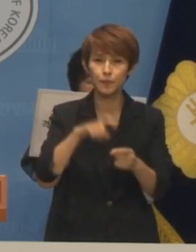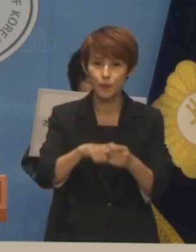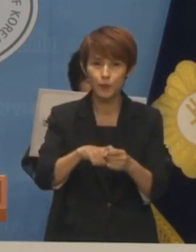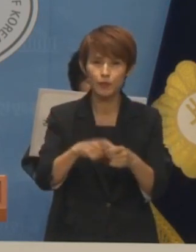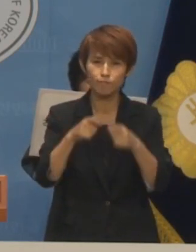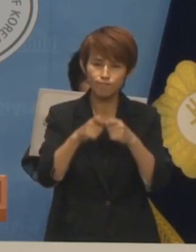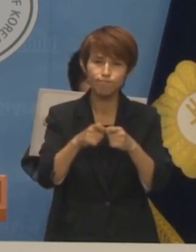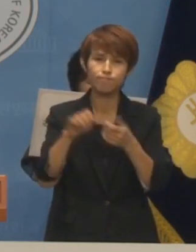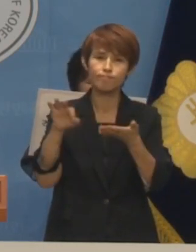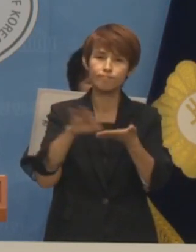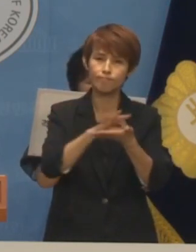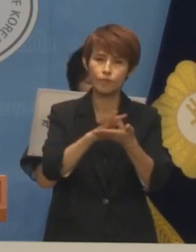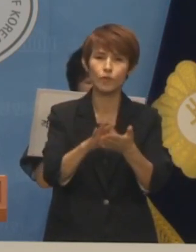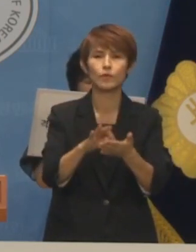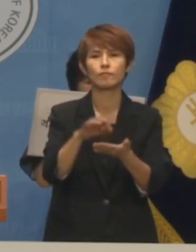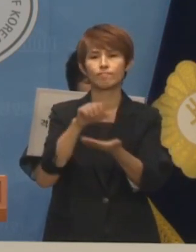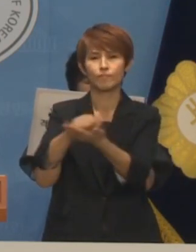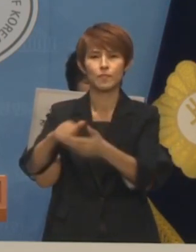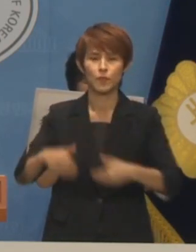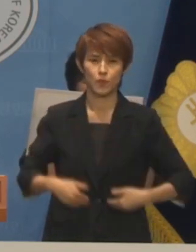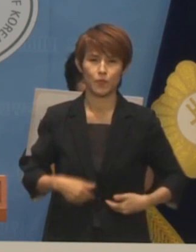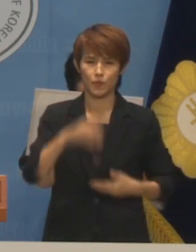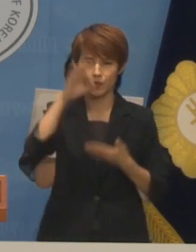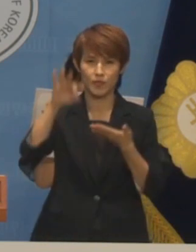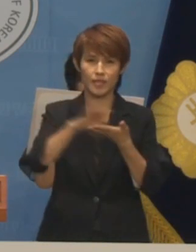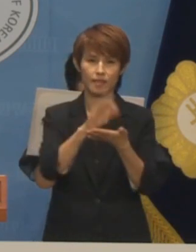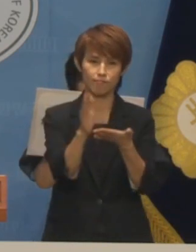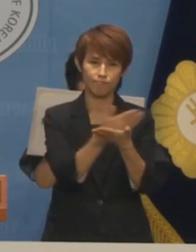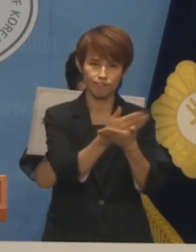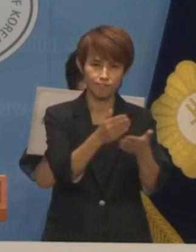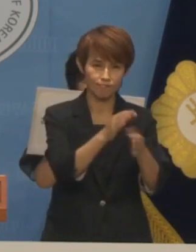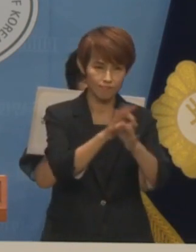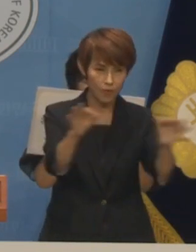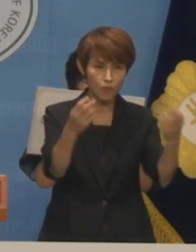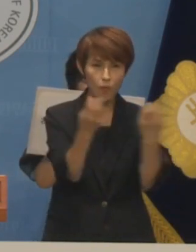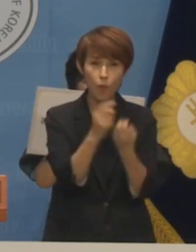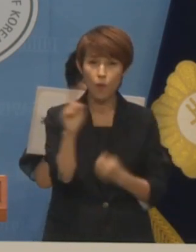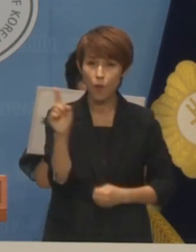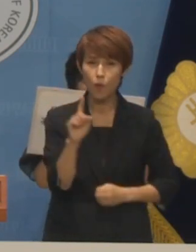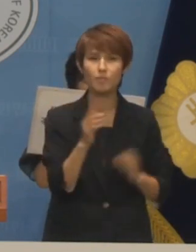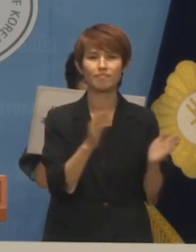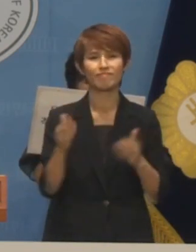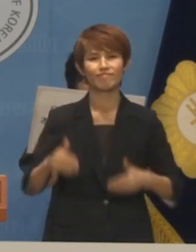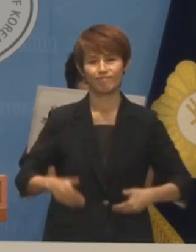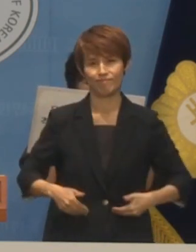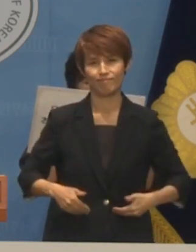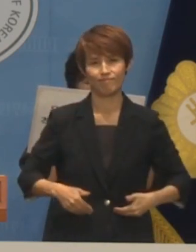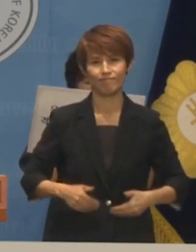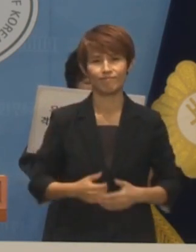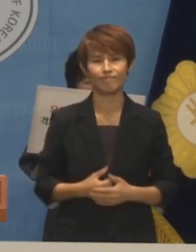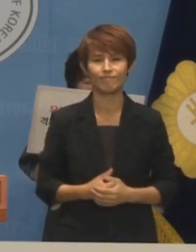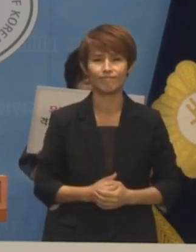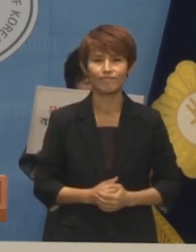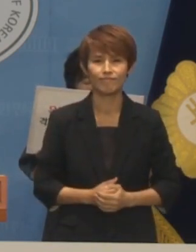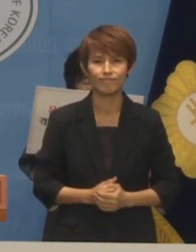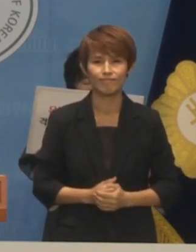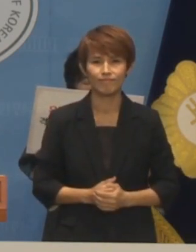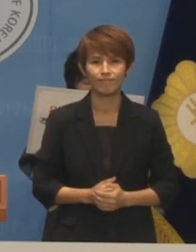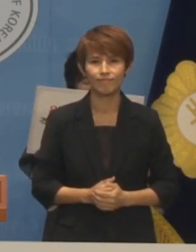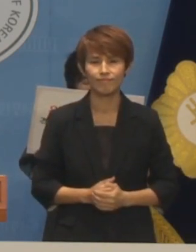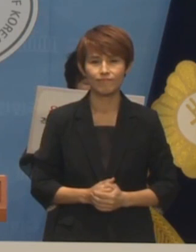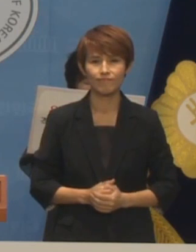구체적인 재원 확보와 예산 배정 방안을 마련하면서 추진할 것을